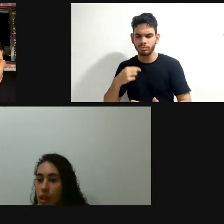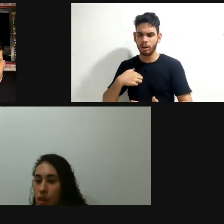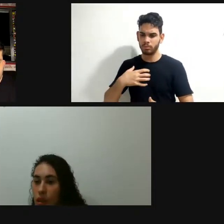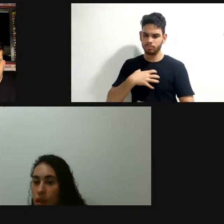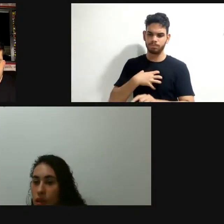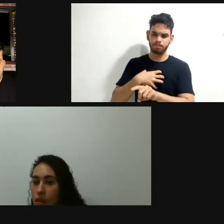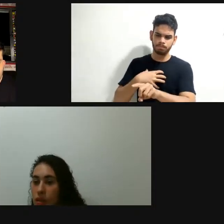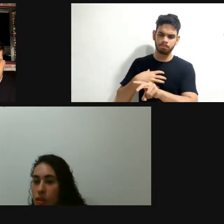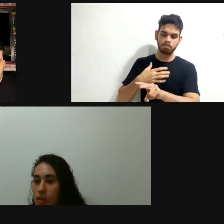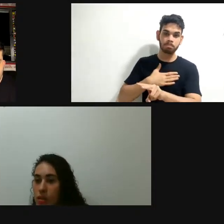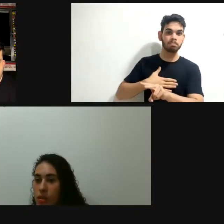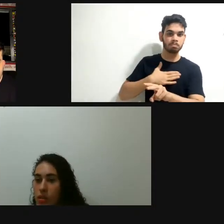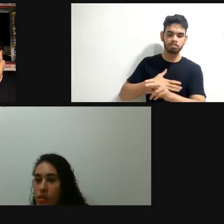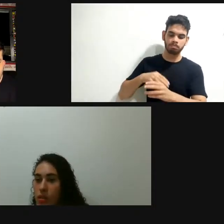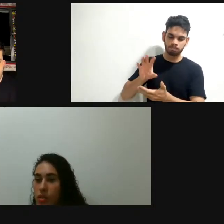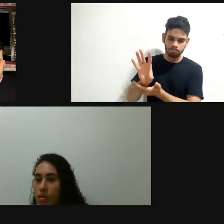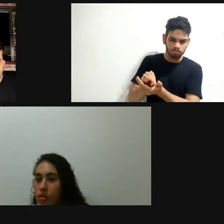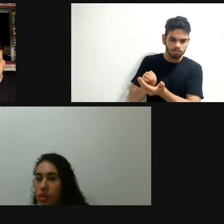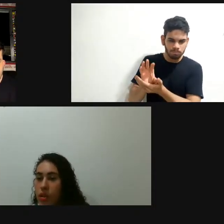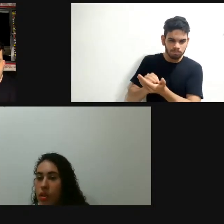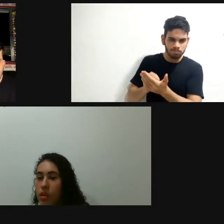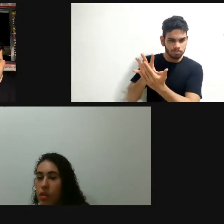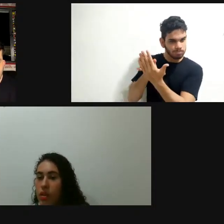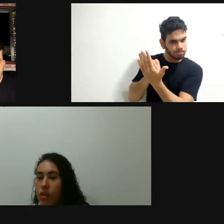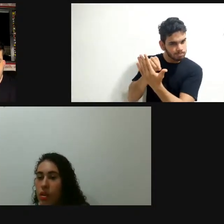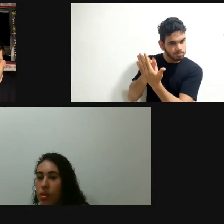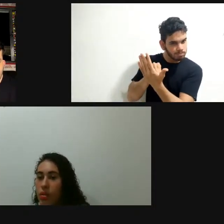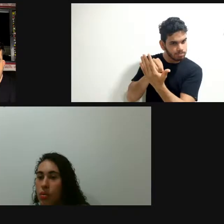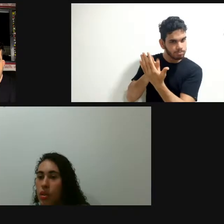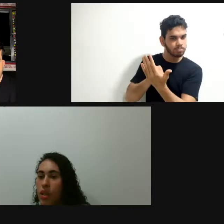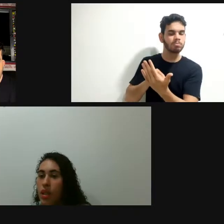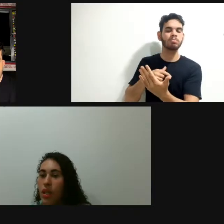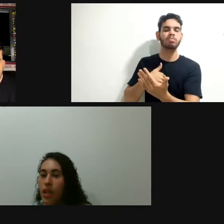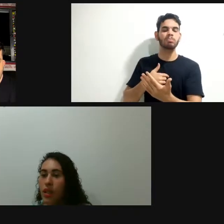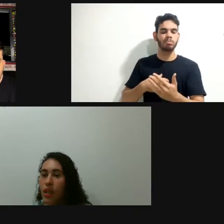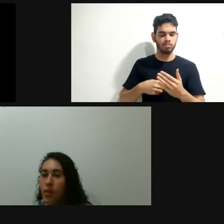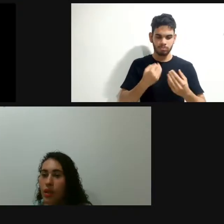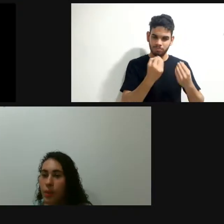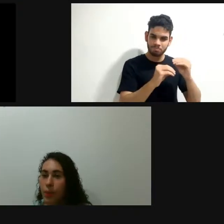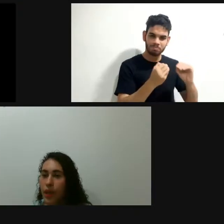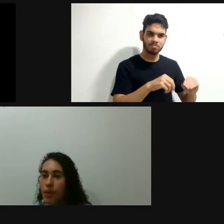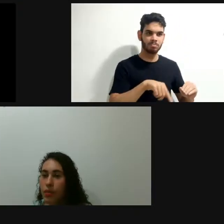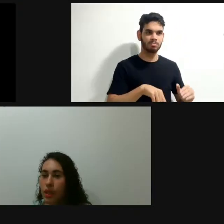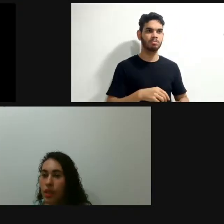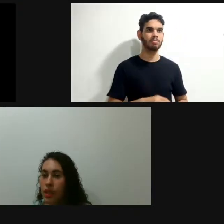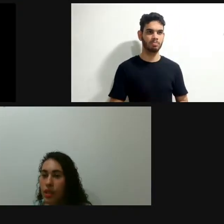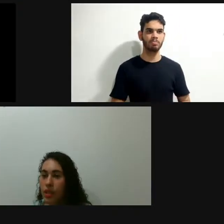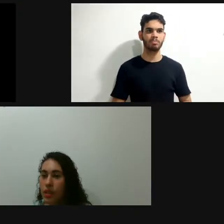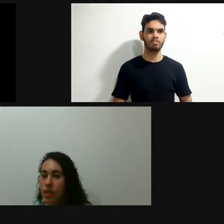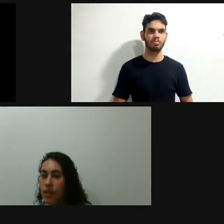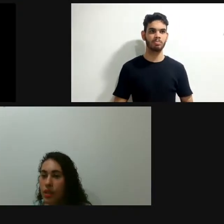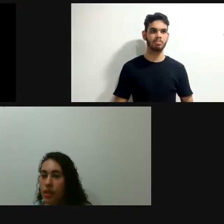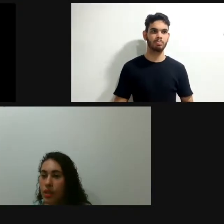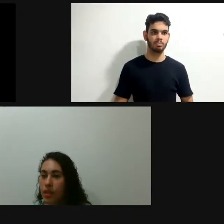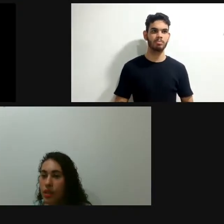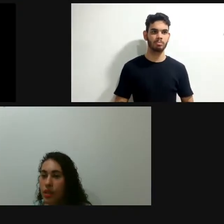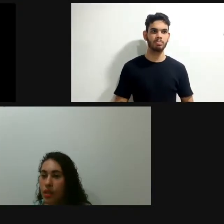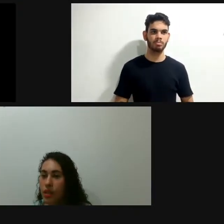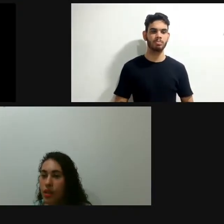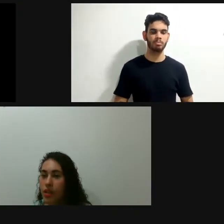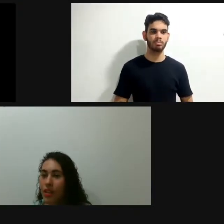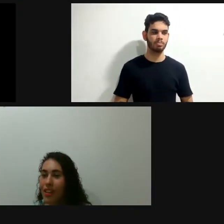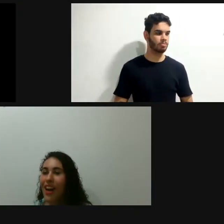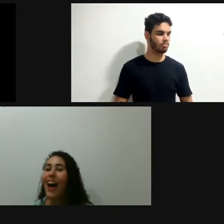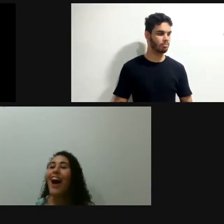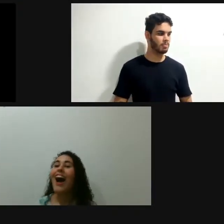Tanto é que na época que eu estava construindo a história da Agatha... Tem outra pergunta aqui. Na escola, eu estava